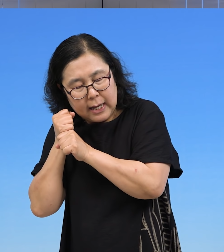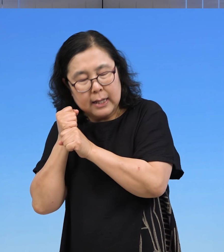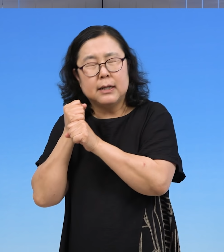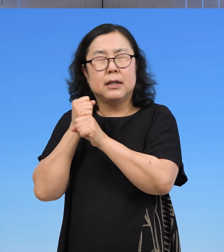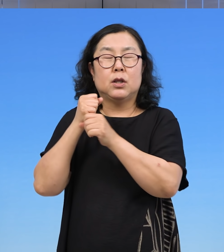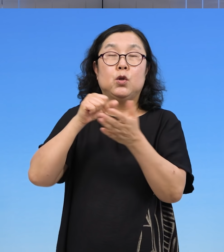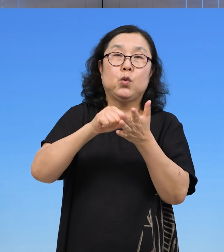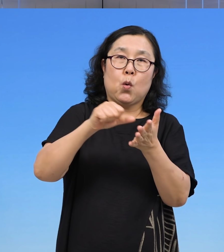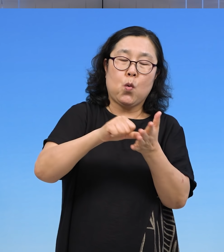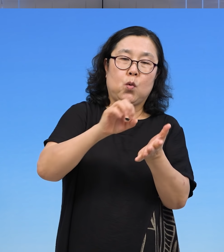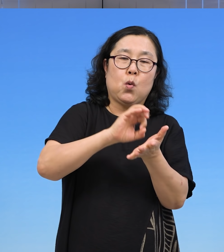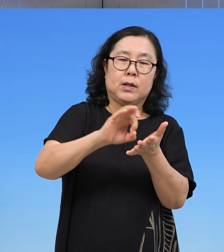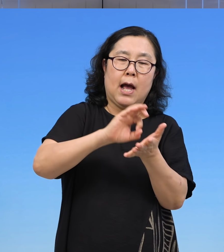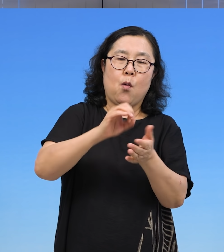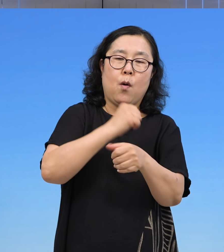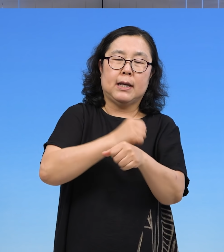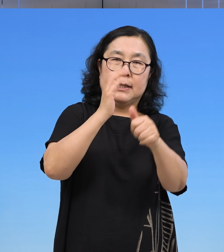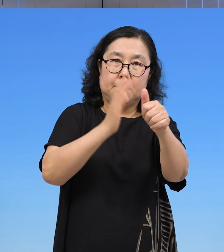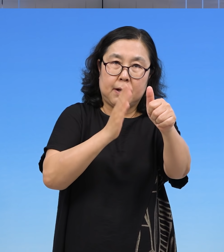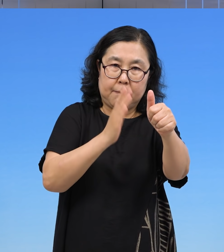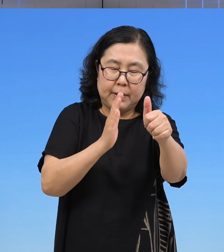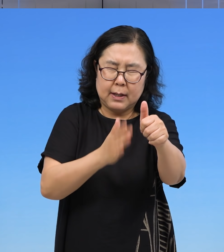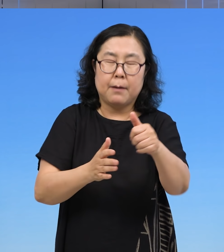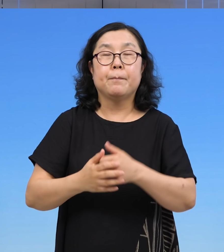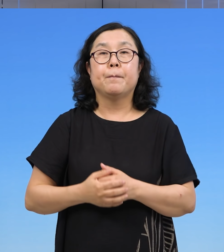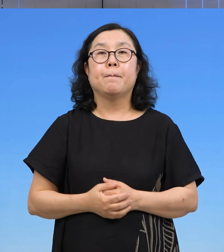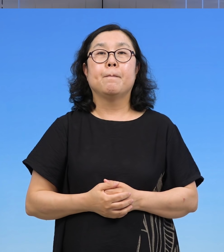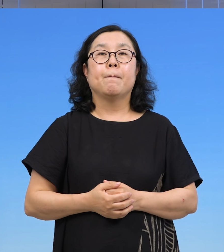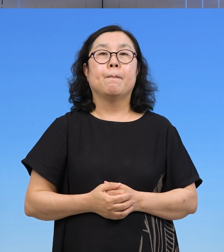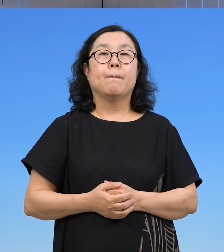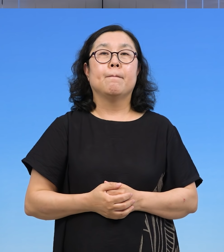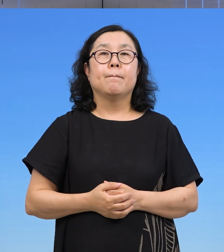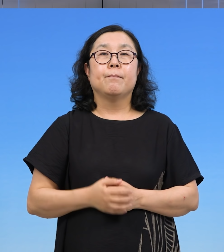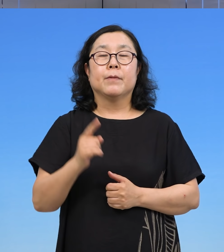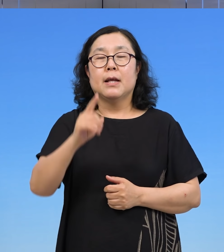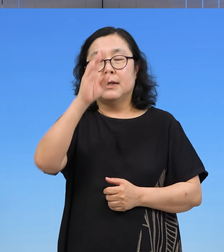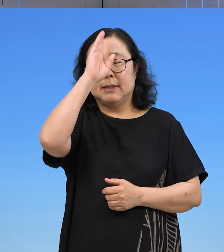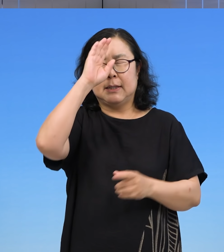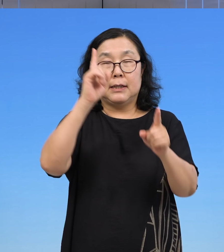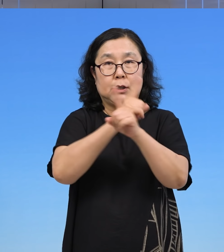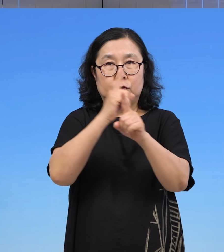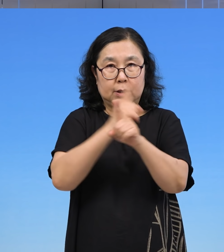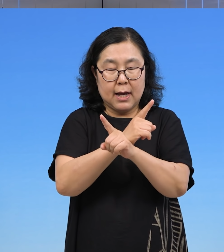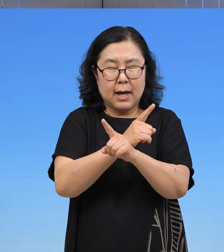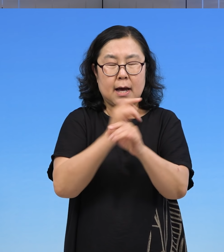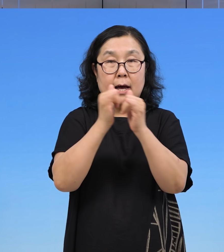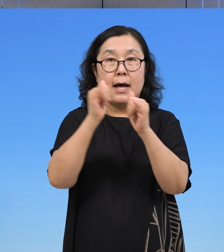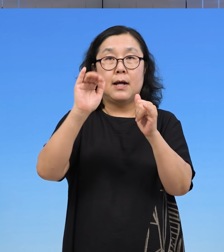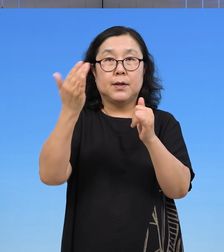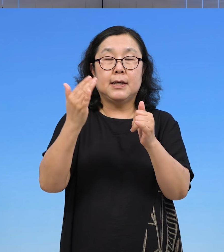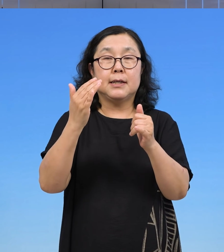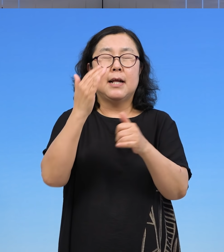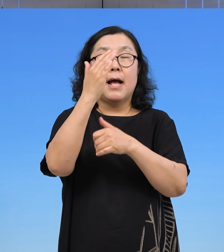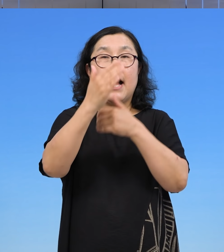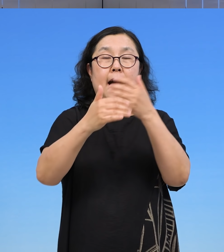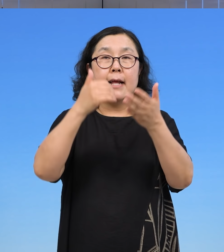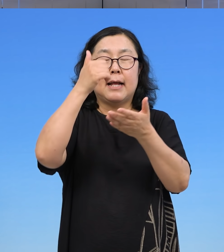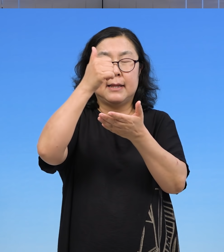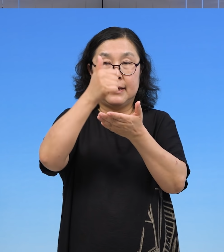의지하는 도구로 사용하는 저와 여러분 되시기를 바랍니다 이게 치유자 되시는 주님을